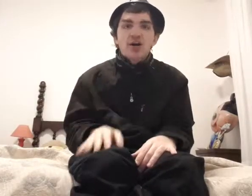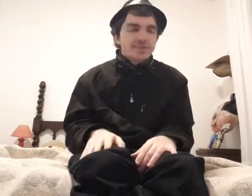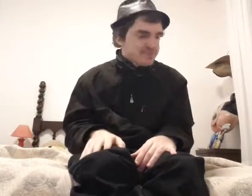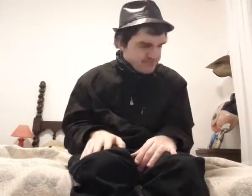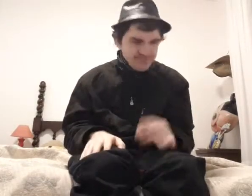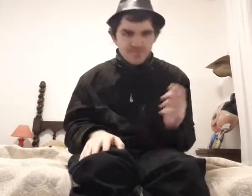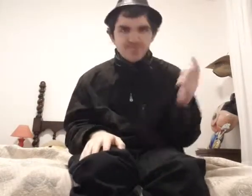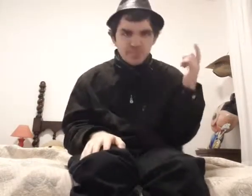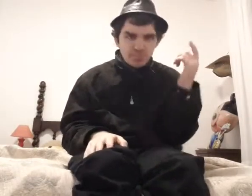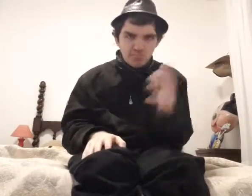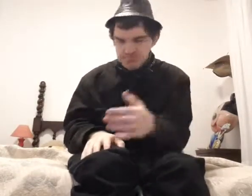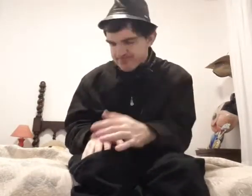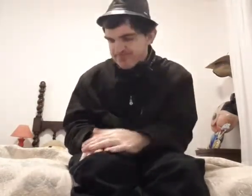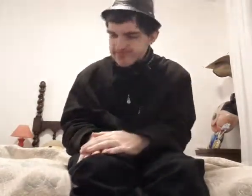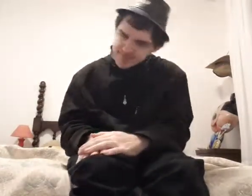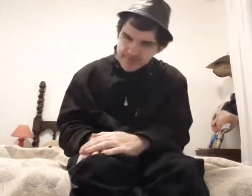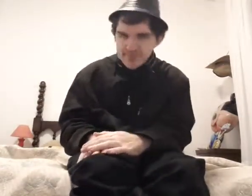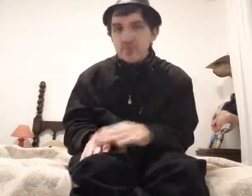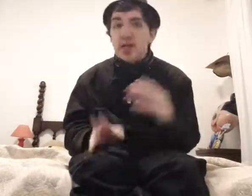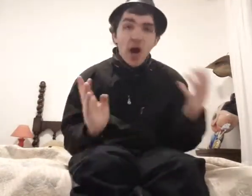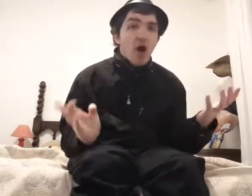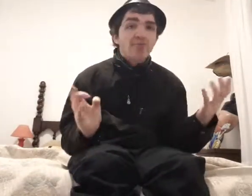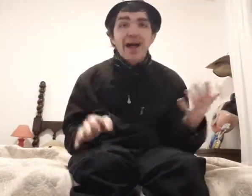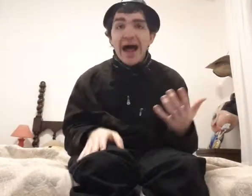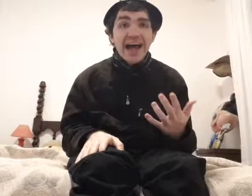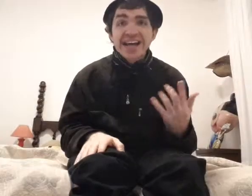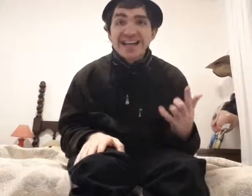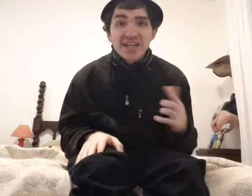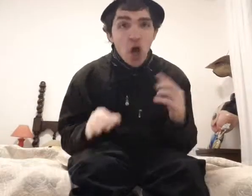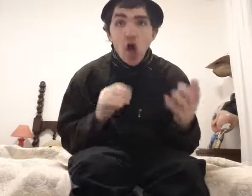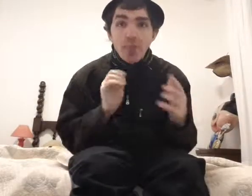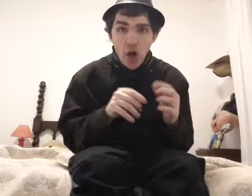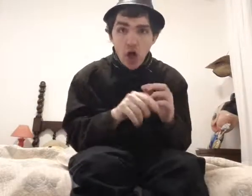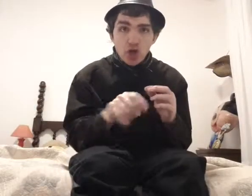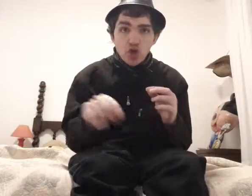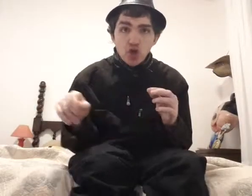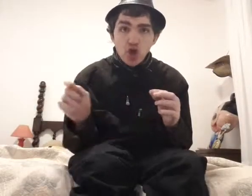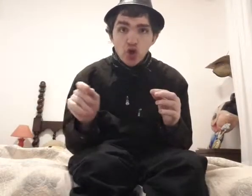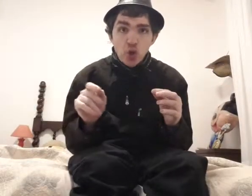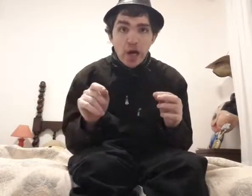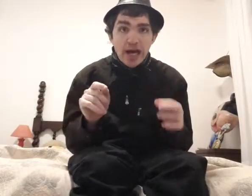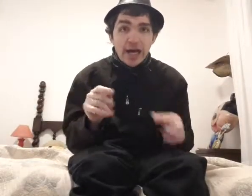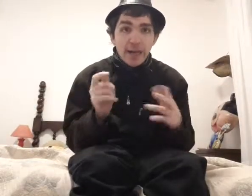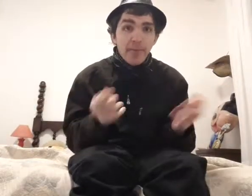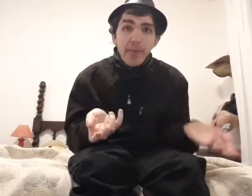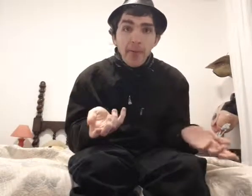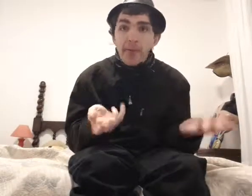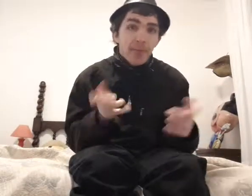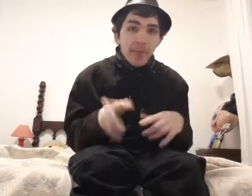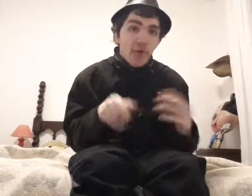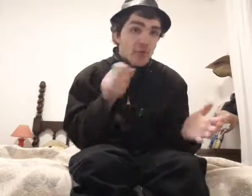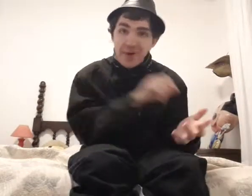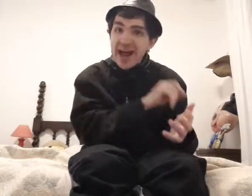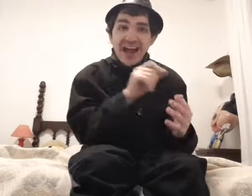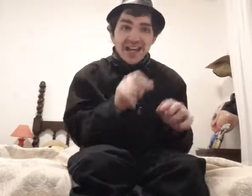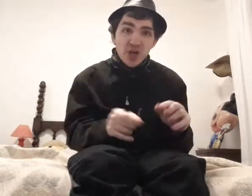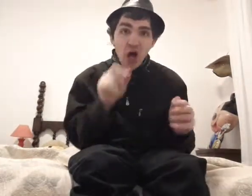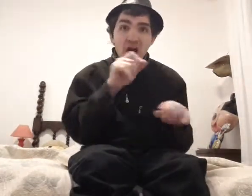Qu'on l'écrive blanc sur noir Ou bien noir